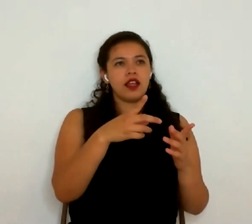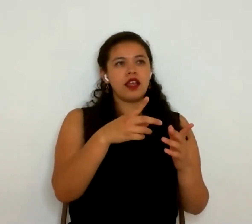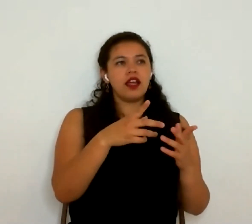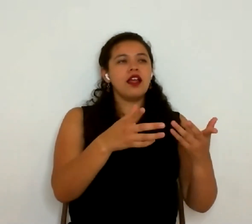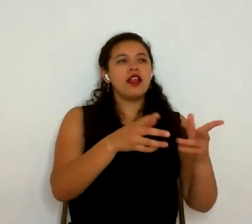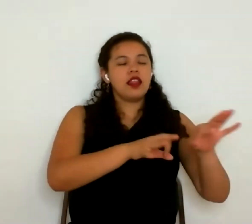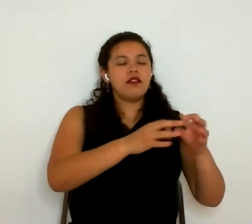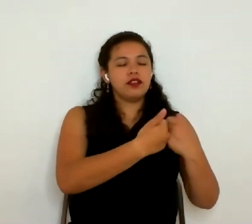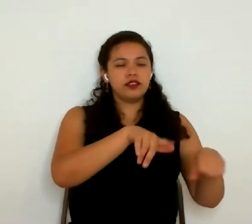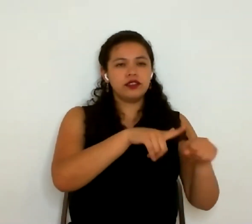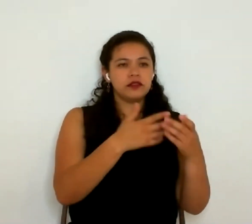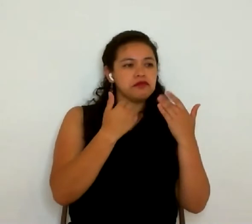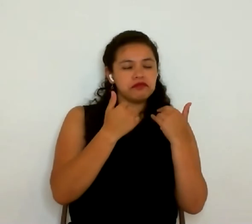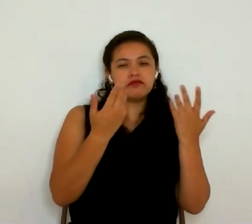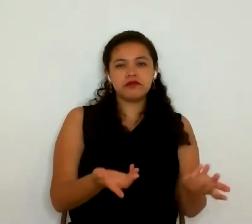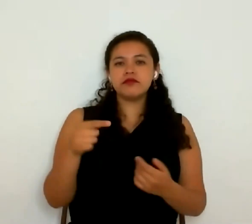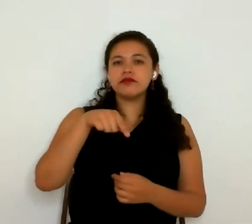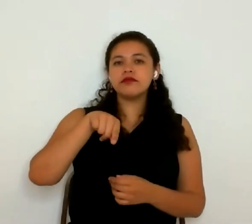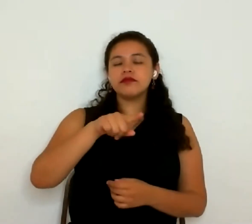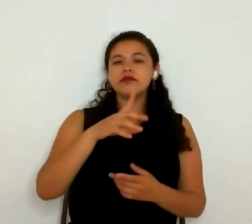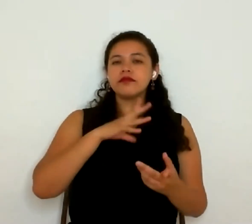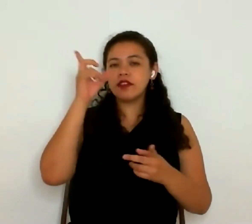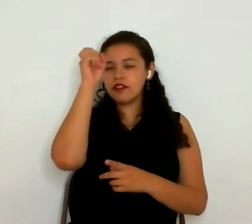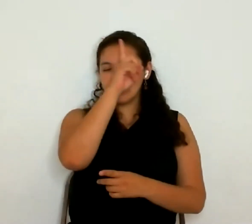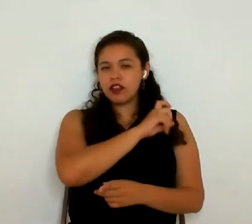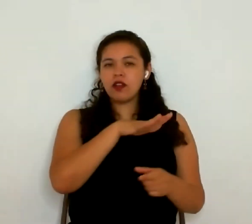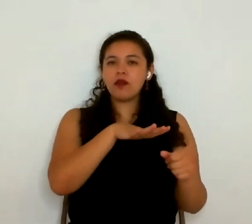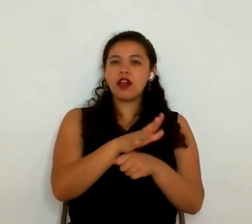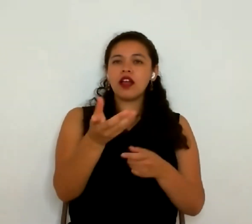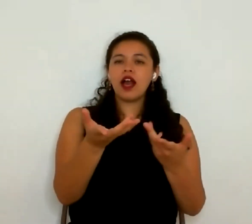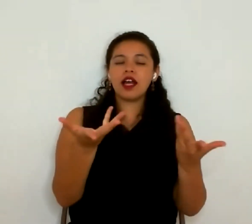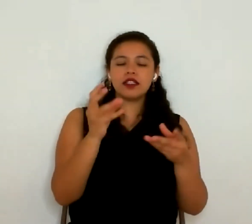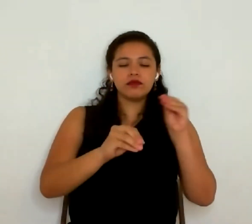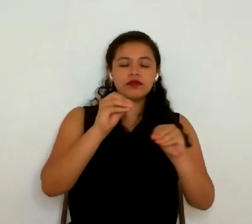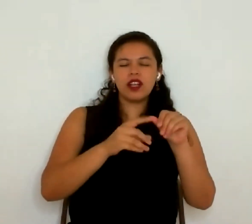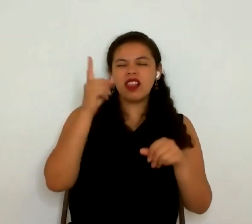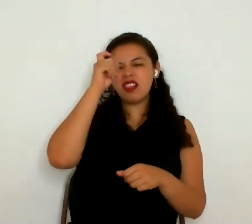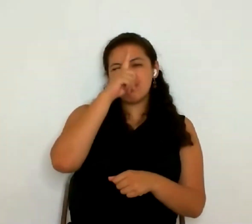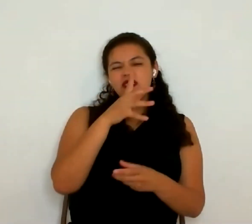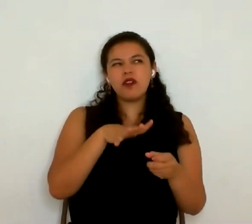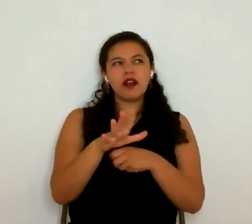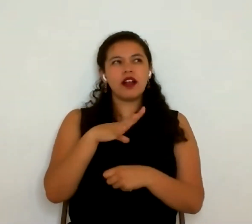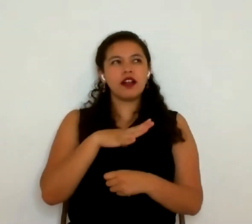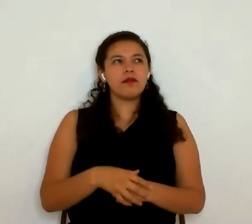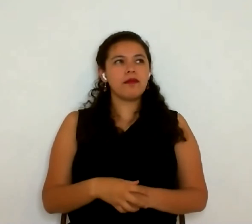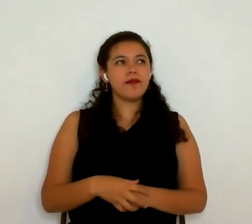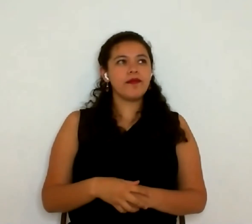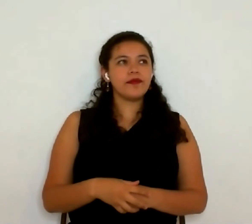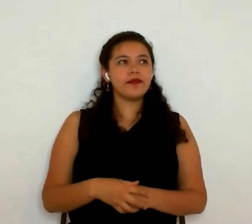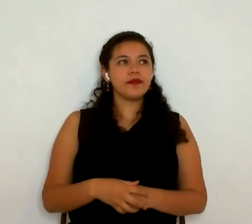y qué dificultades le han visto al estudio que ustedes están manejando bueno tenemos